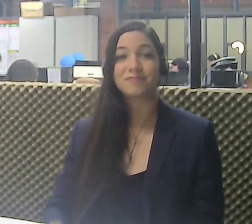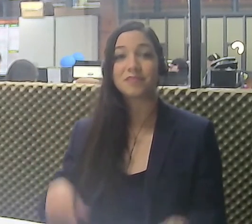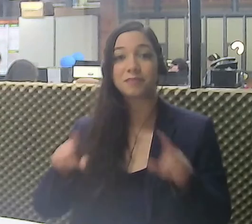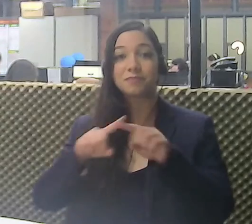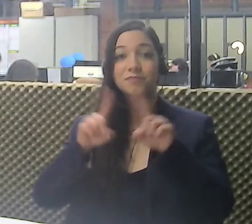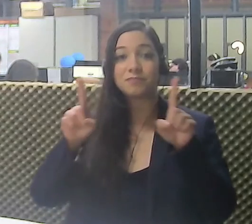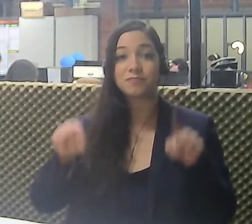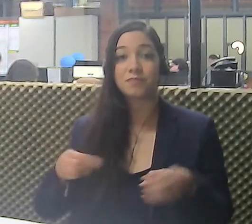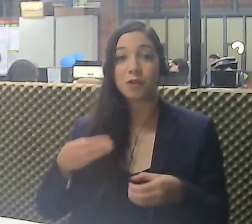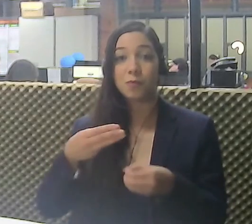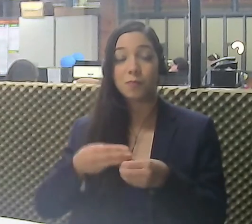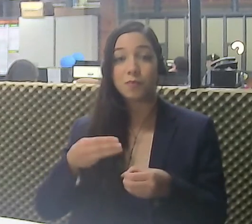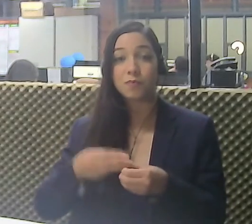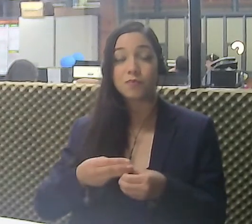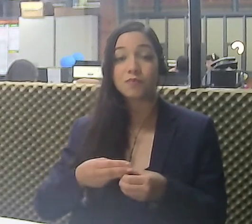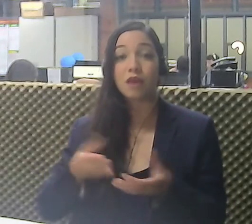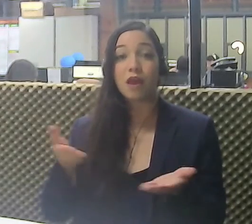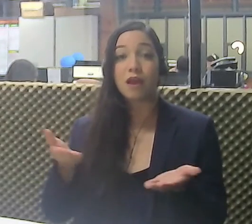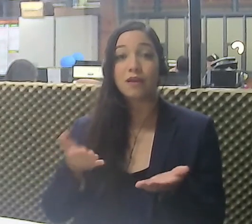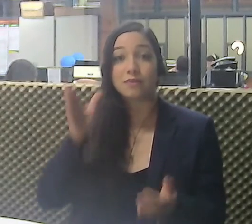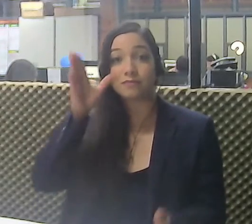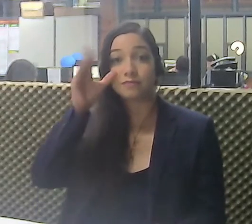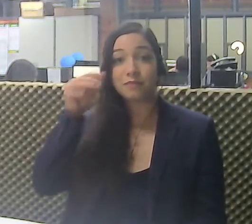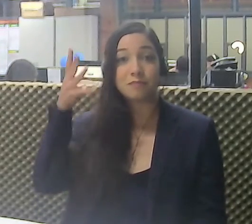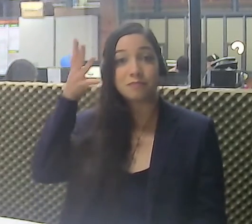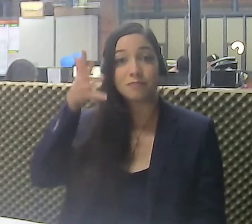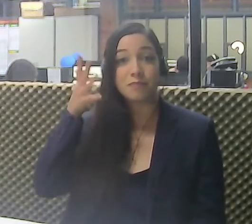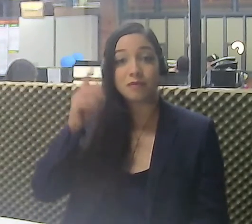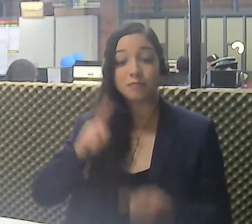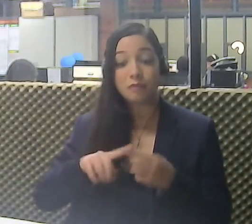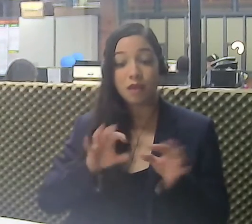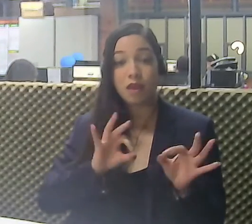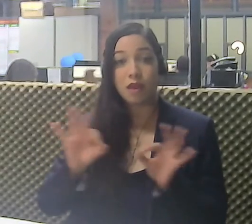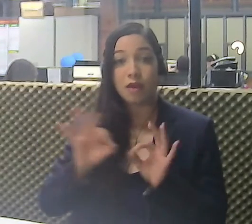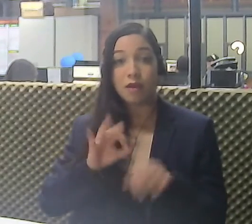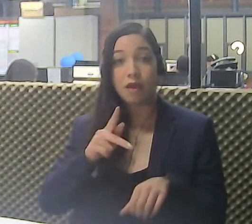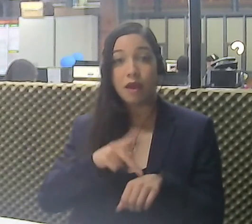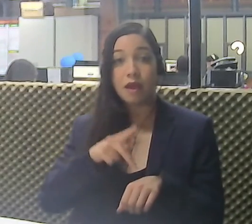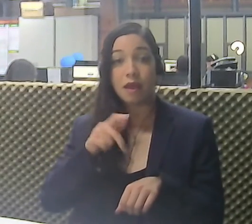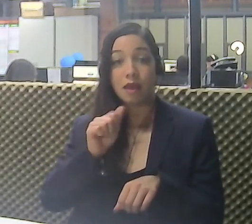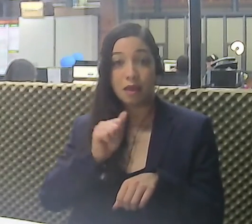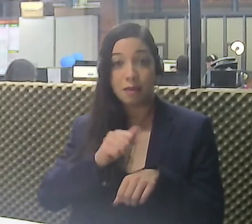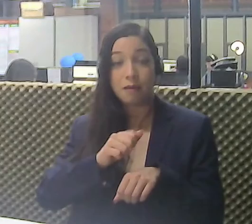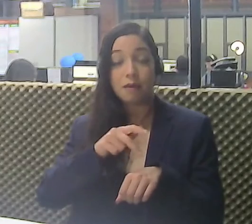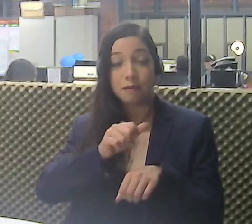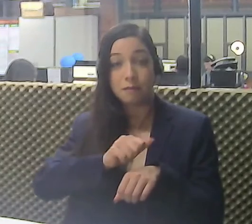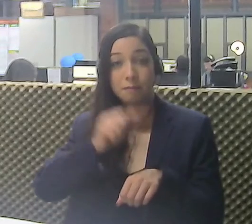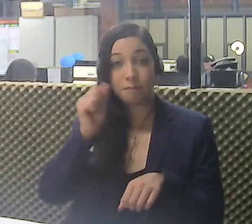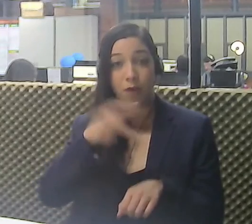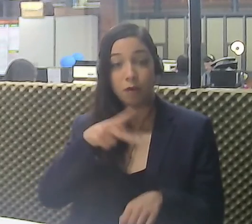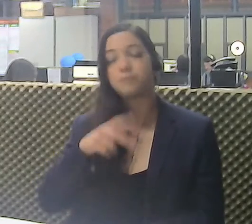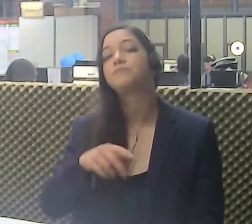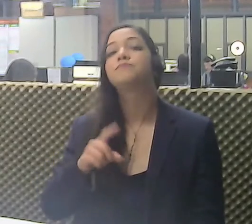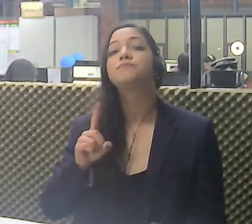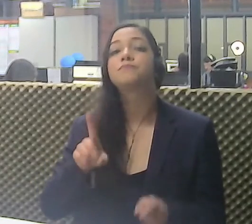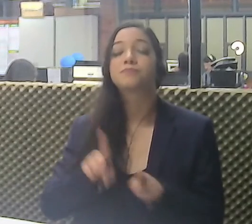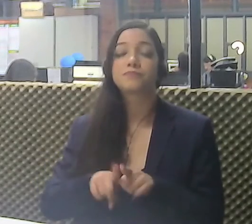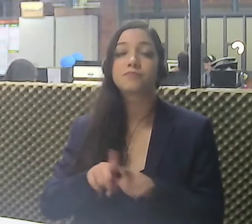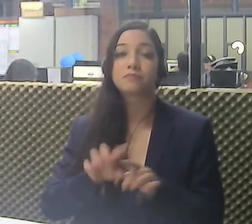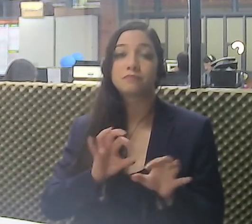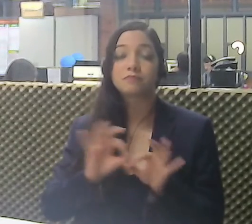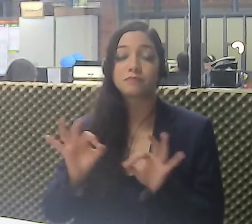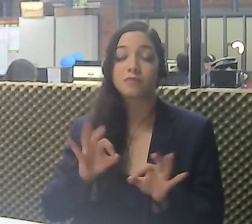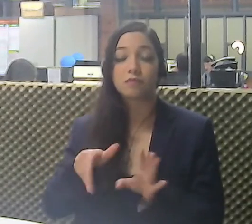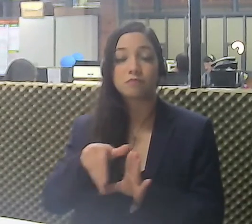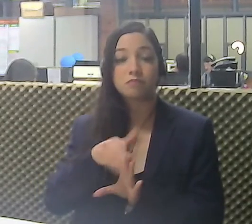Servidores municipais participam de palestras sobre preparação para a aposentadoria. Em busca de instigar o debate sobre a preparação